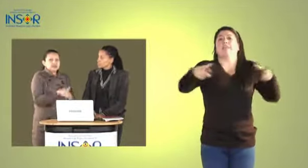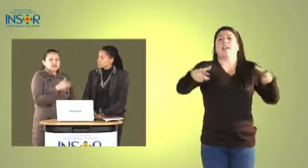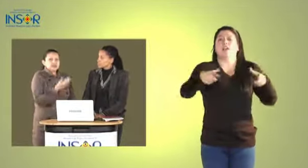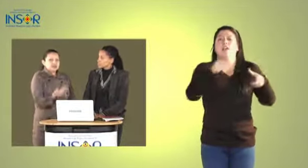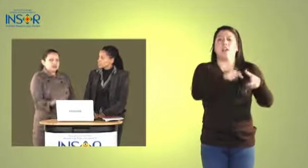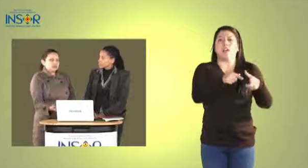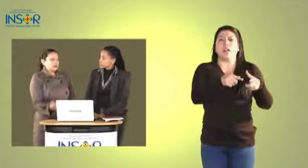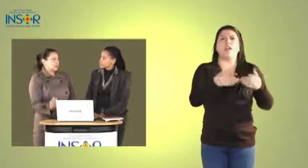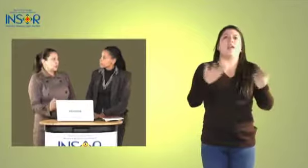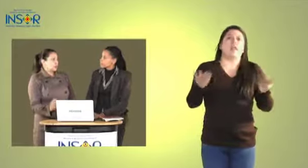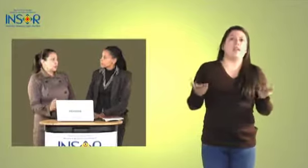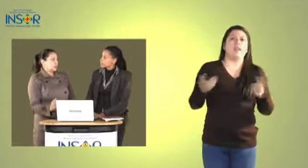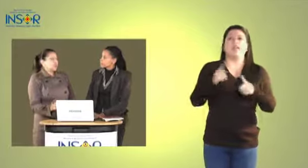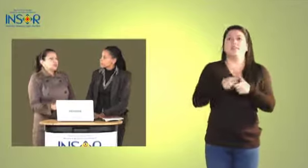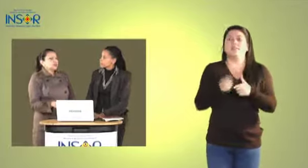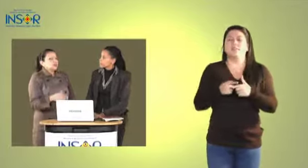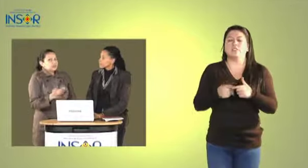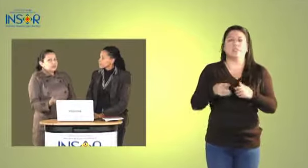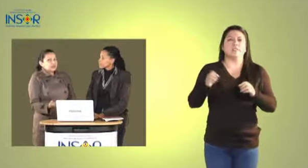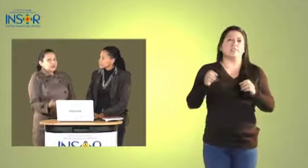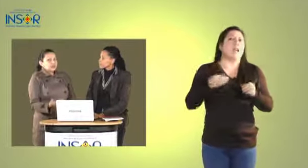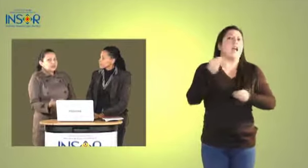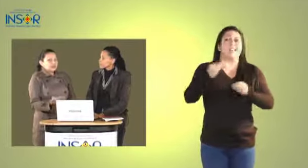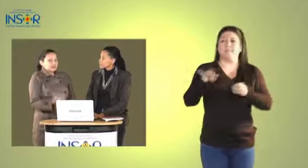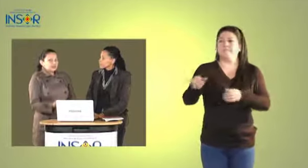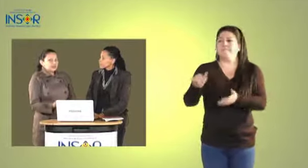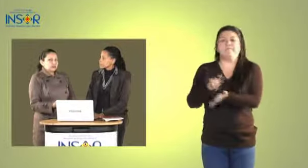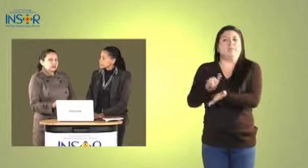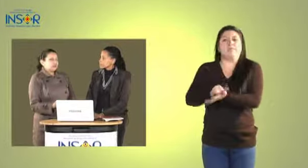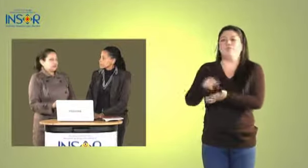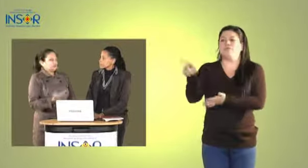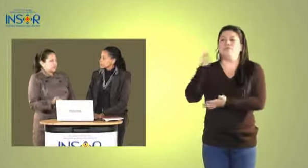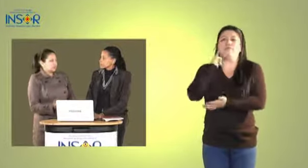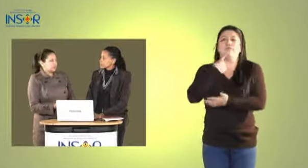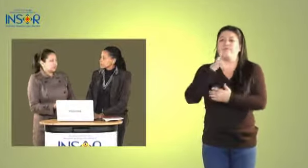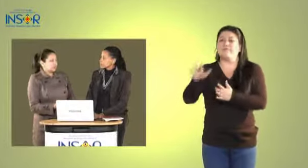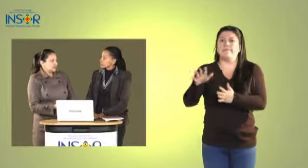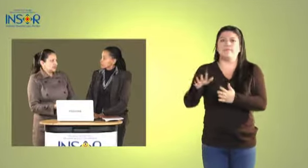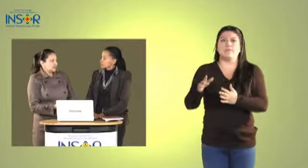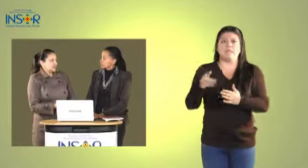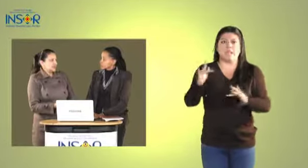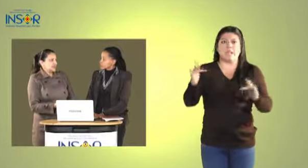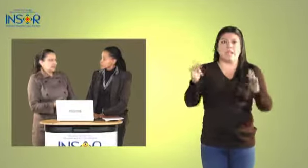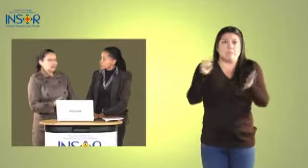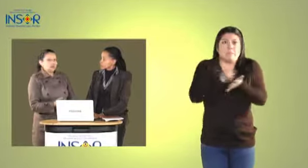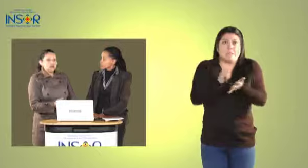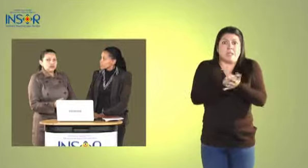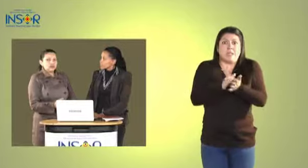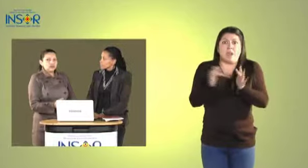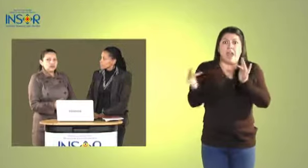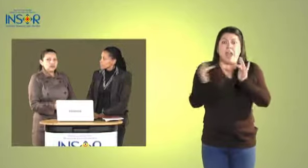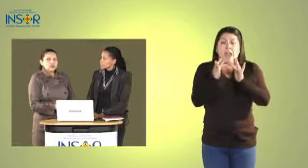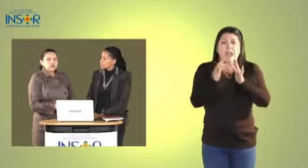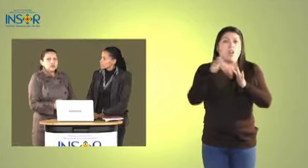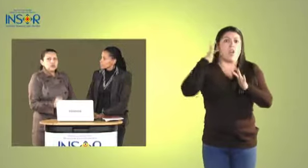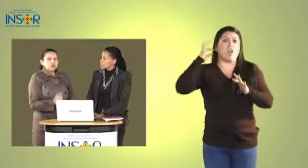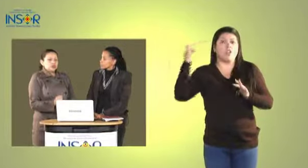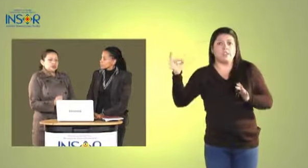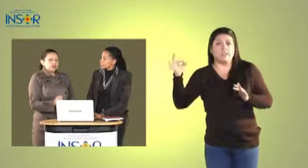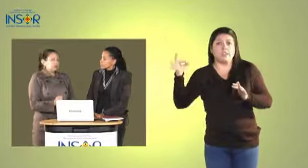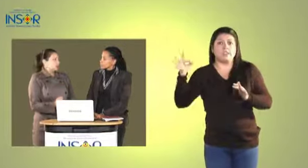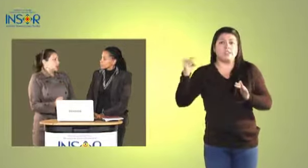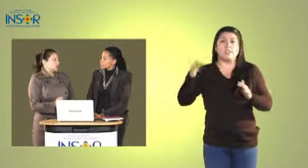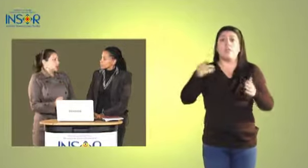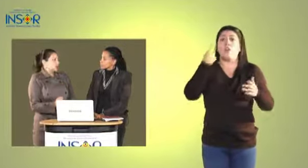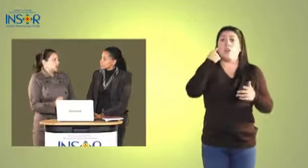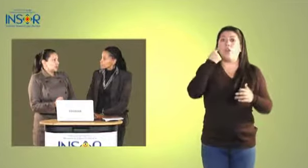Entonces se tiende a hacer el mismo trabajo con ellos. También hay que evaluar si este trabajo está siendo efectivo con los oyentes, porque si el método silábico no